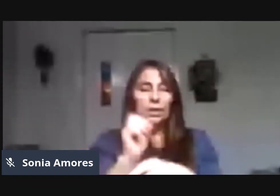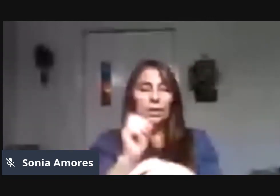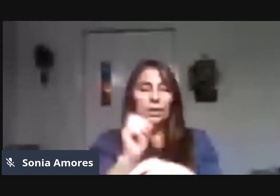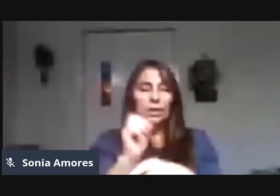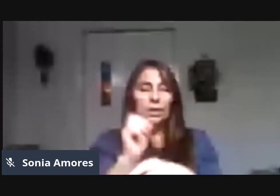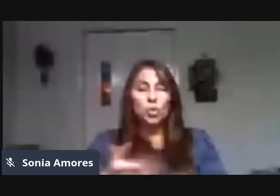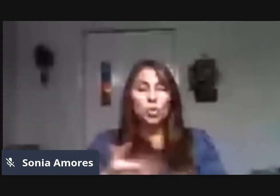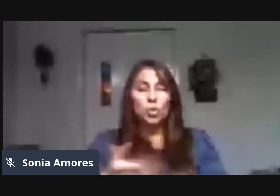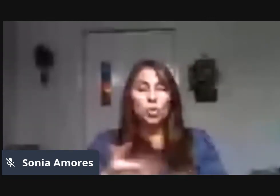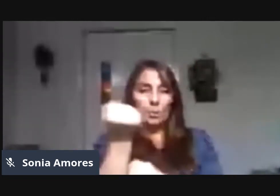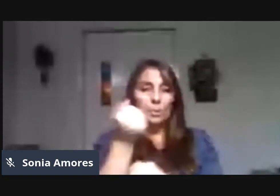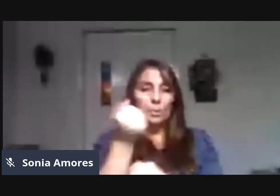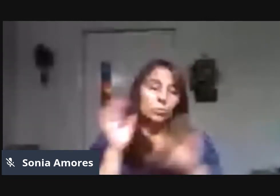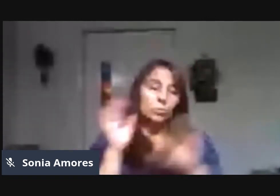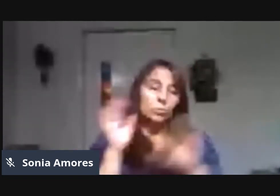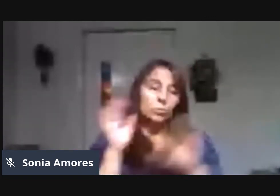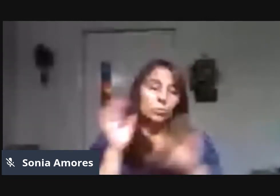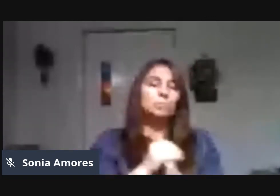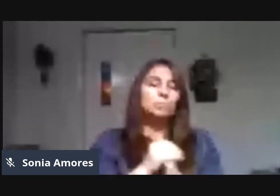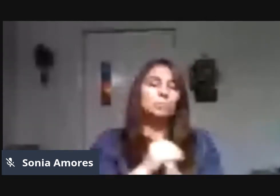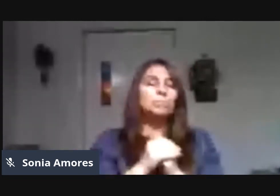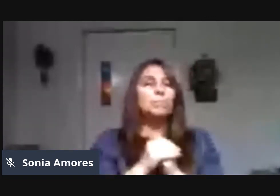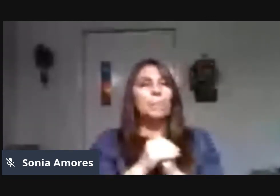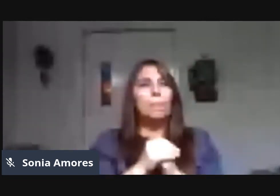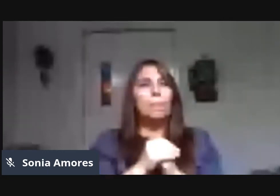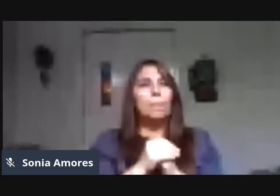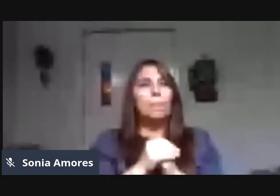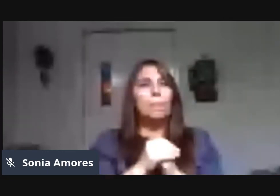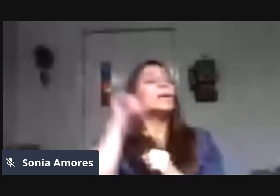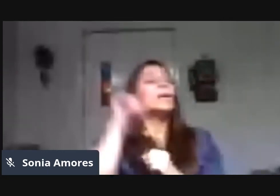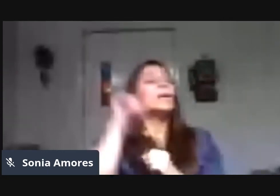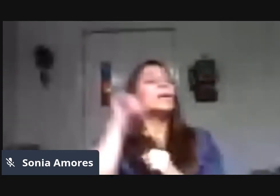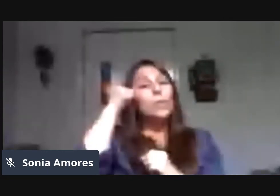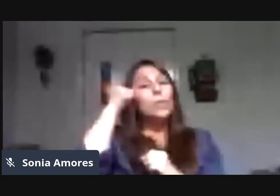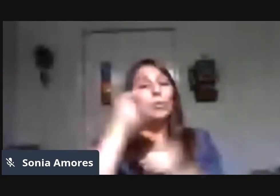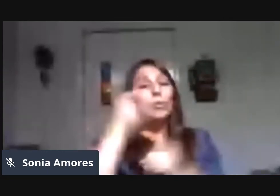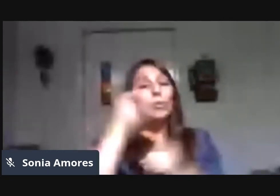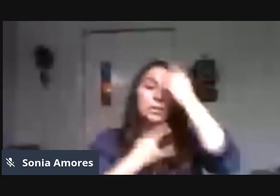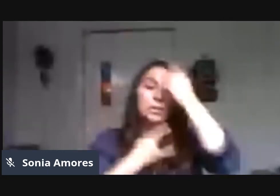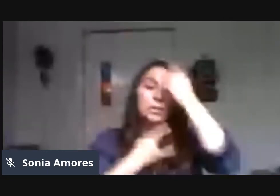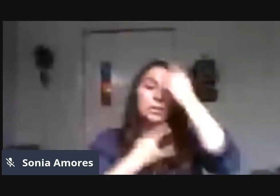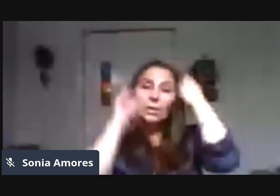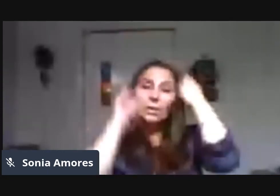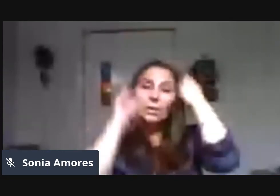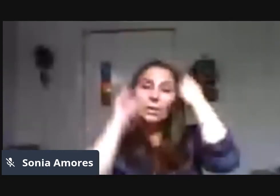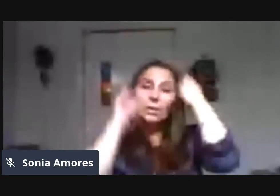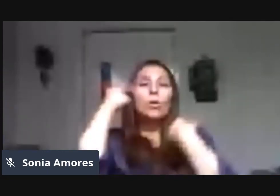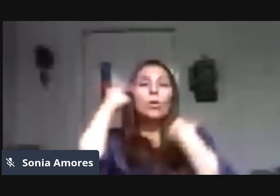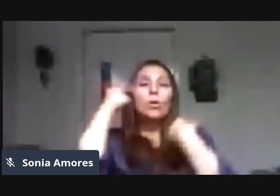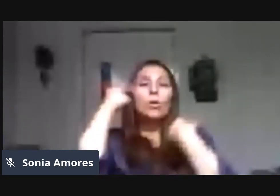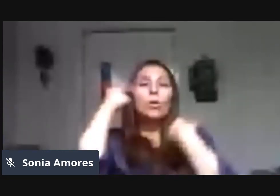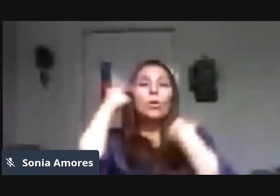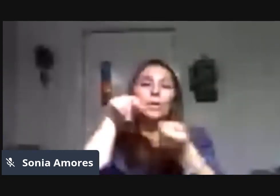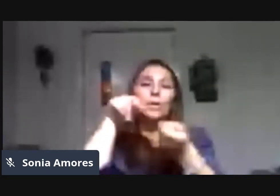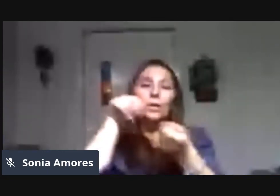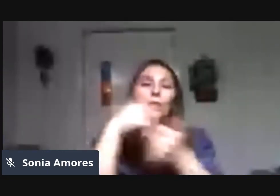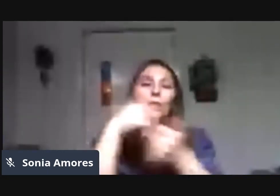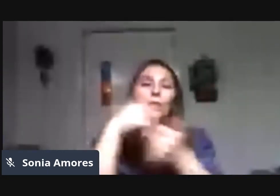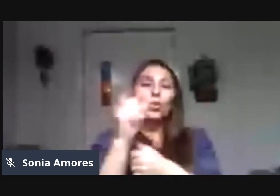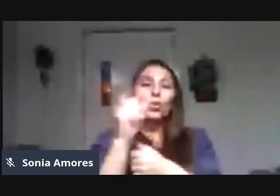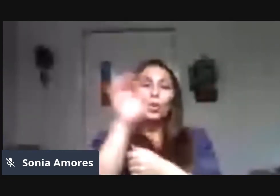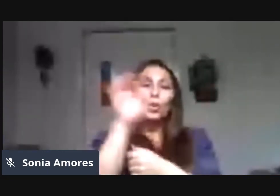curioso también, que las universidades públicas se financian con el 50% de los recursos que gira el Estado, y